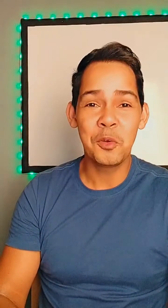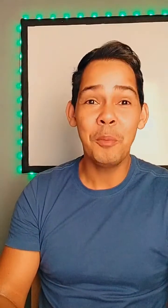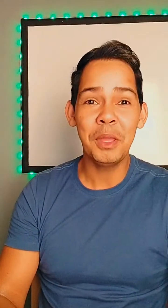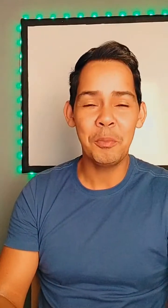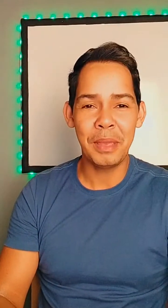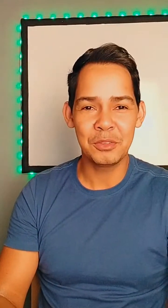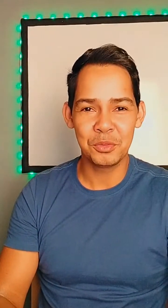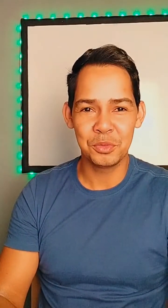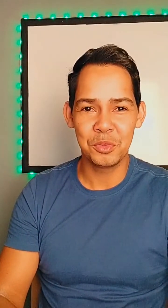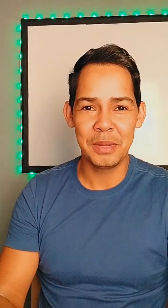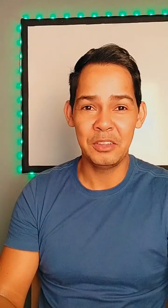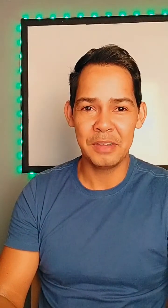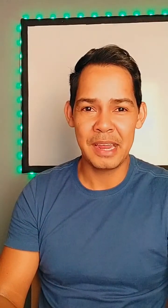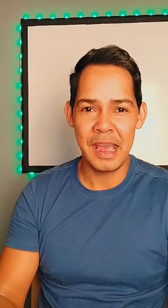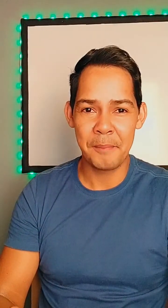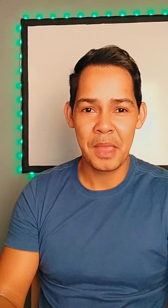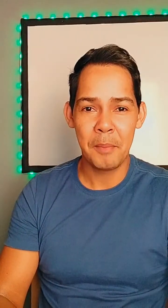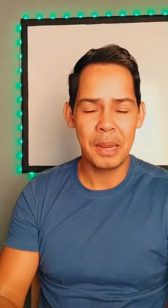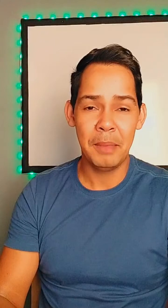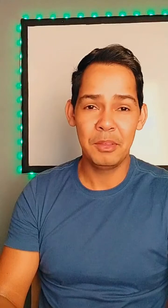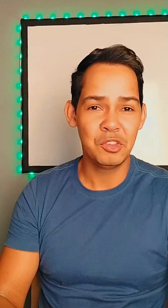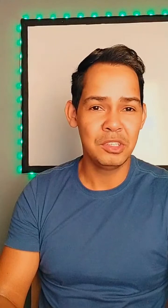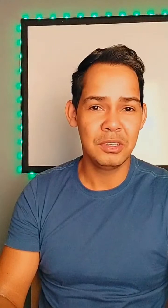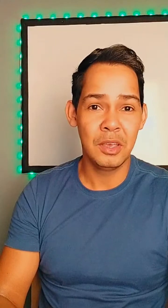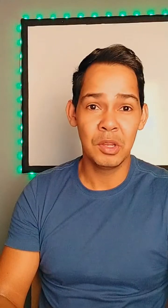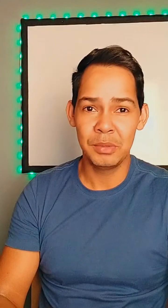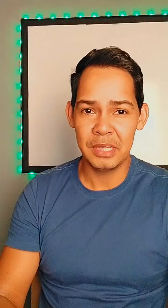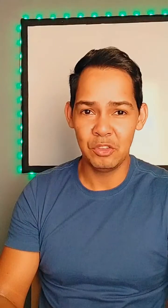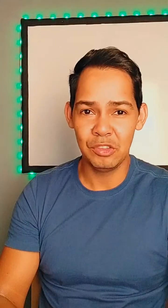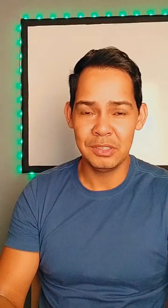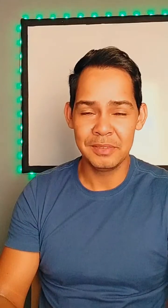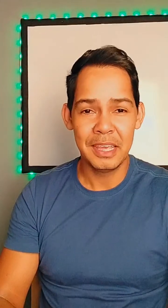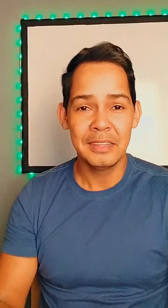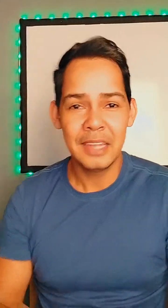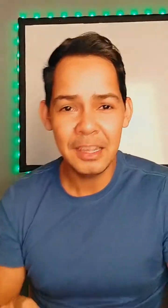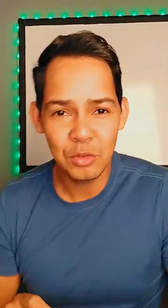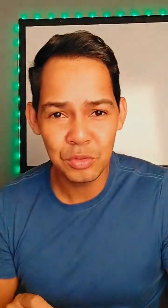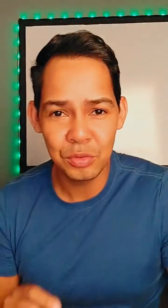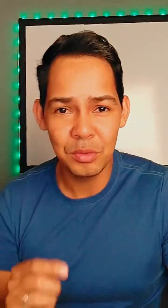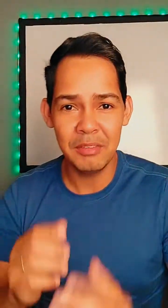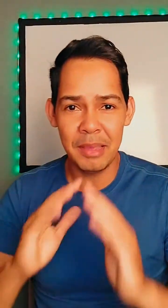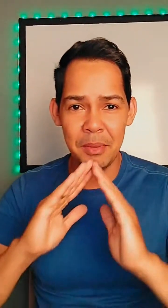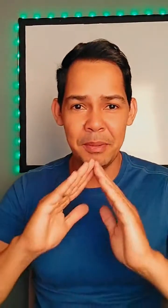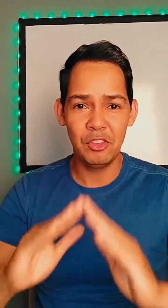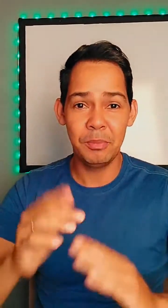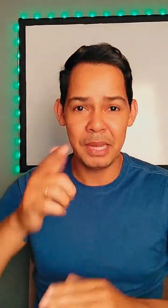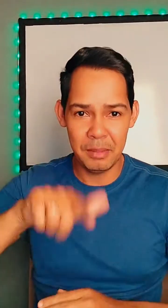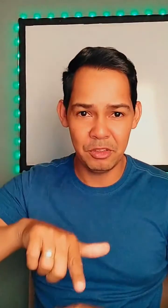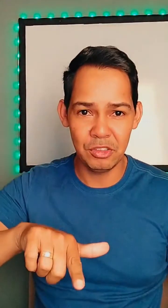é que eu peço um surdo para ir devagar? Para repetir? Eu não entendi. Será que um surdo ele vai me pedir para repetir?